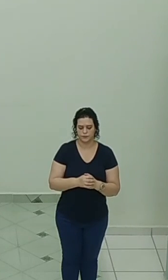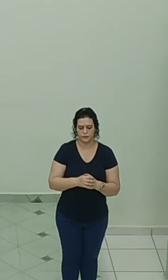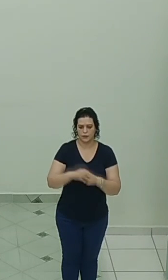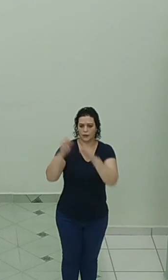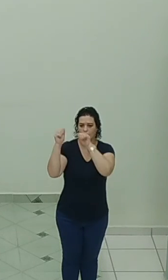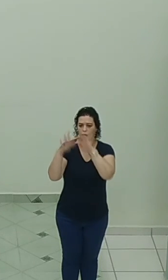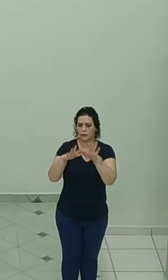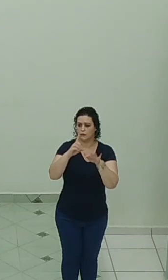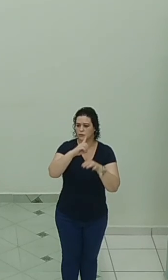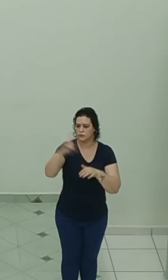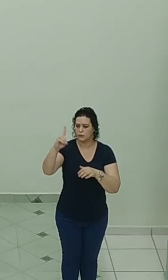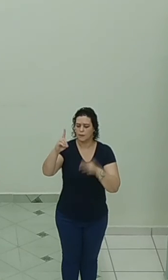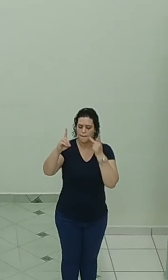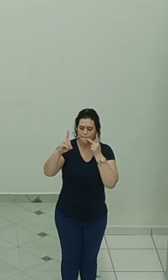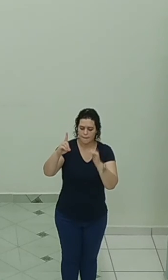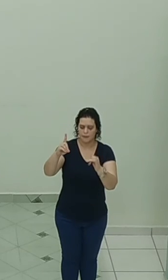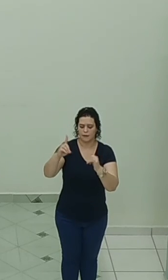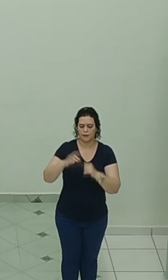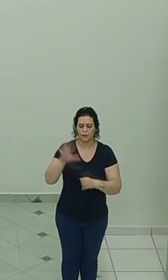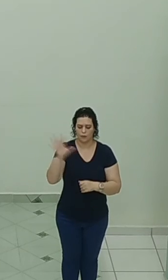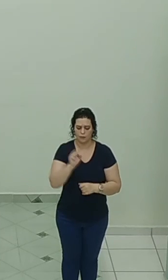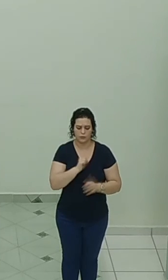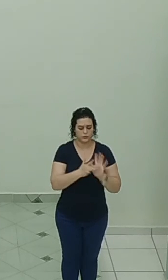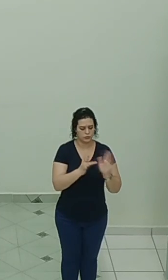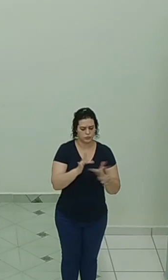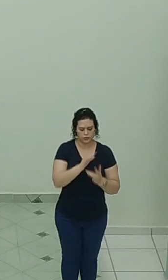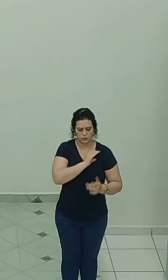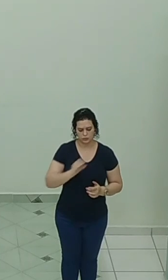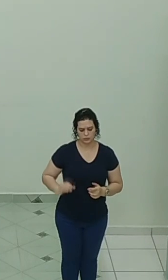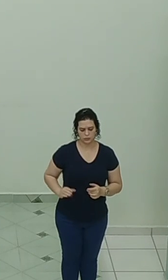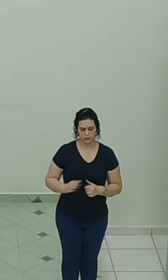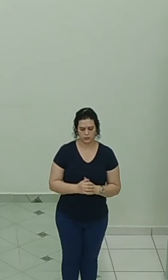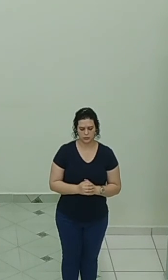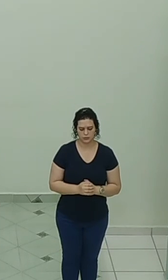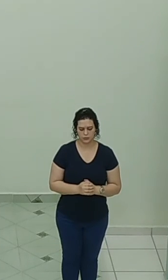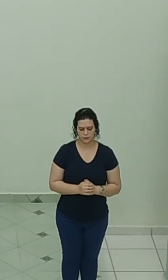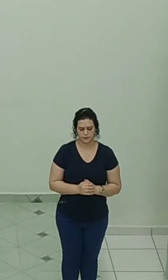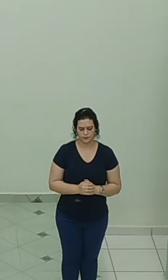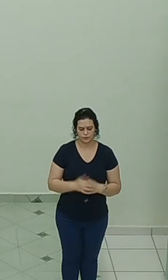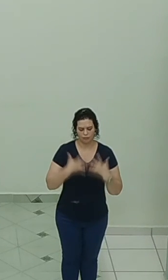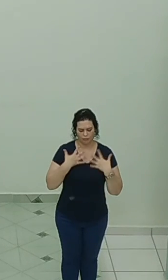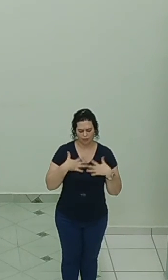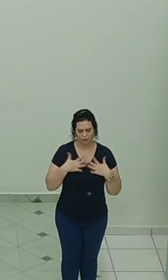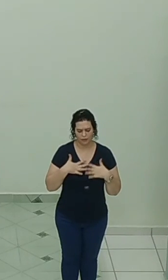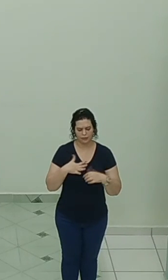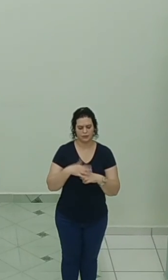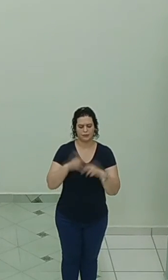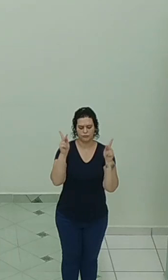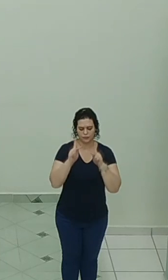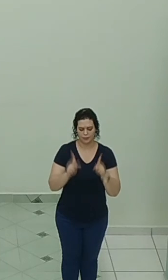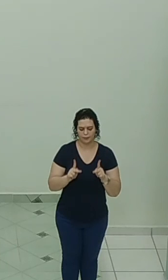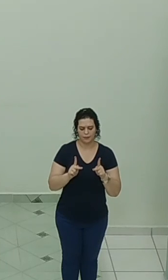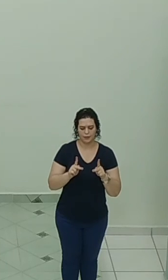do nosso bom Deus, nosso Pai, o amor de Jesus Cristo e o consolo e o ensino do